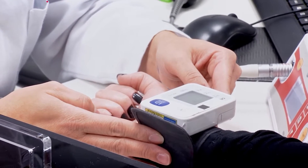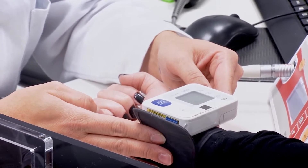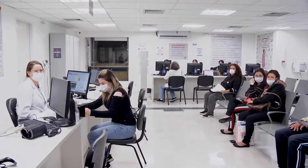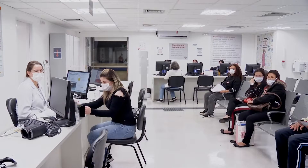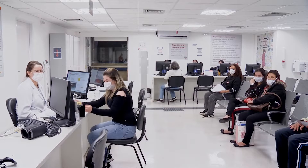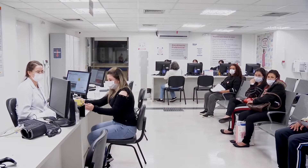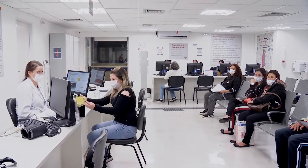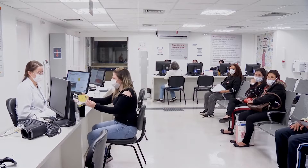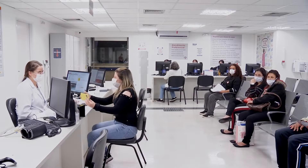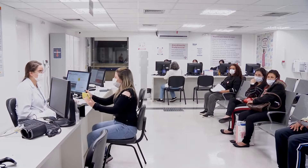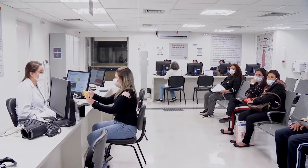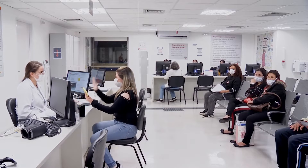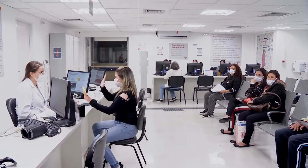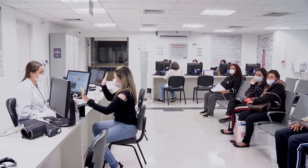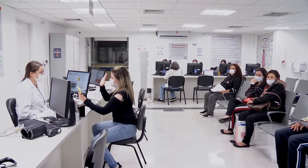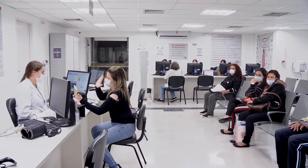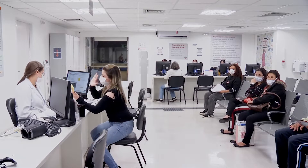Muito obrigada. Obrigada.